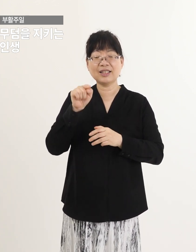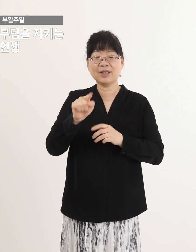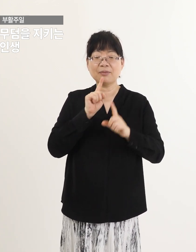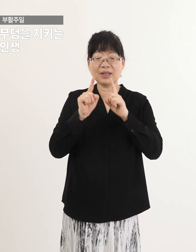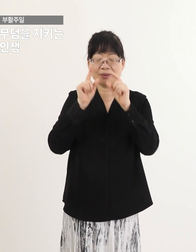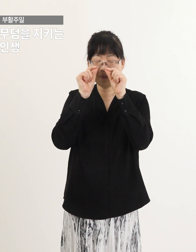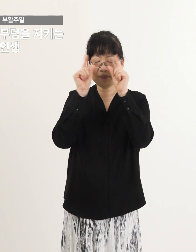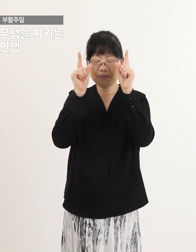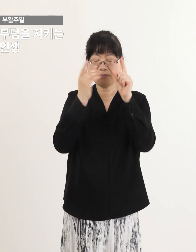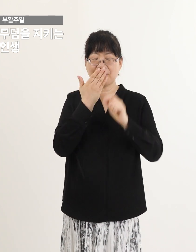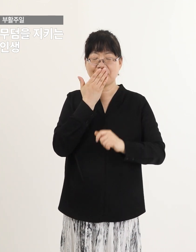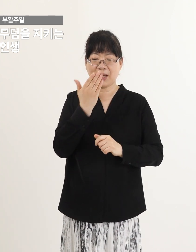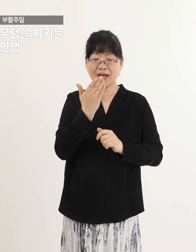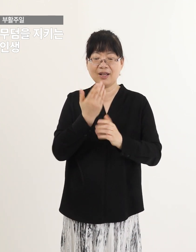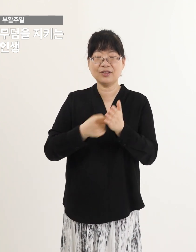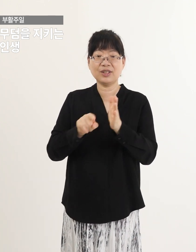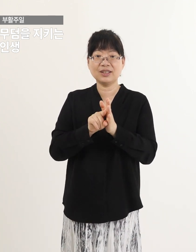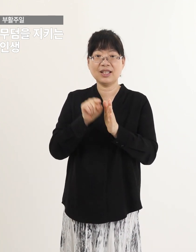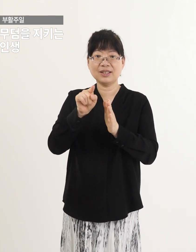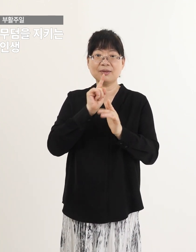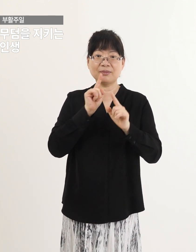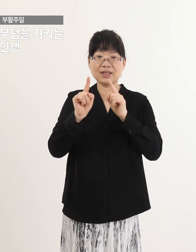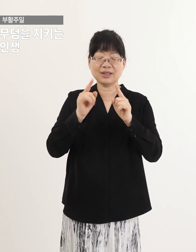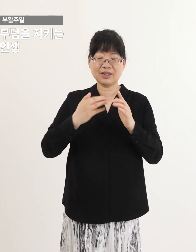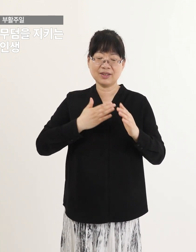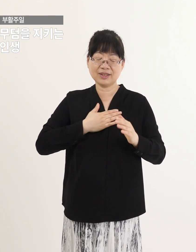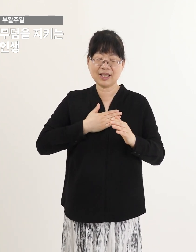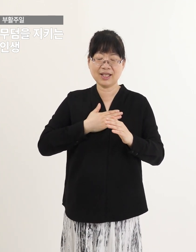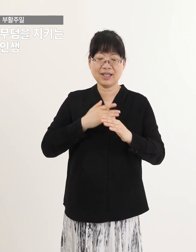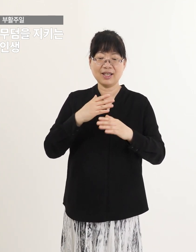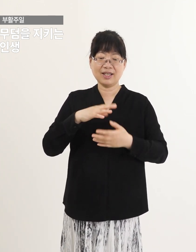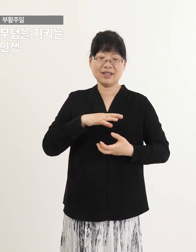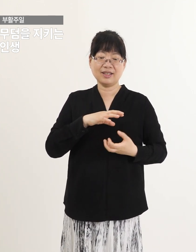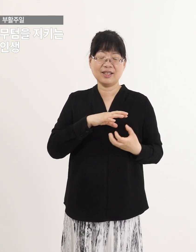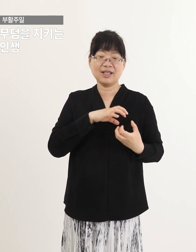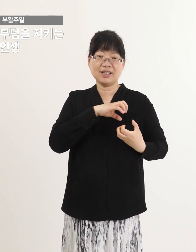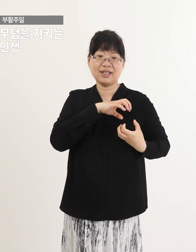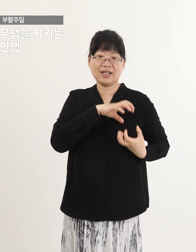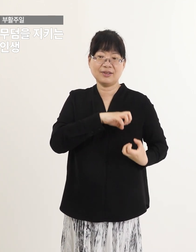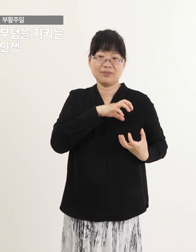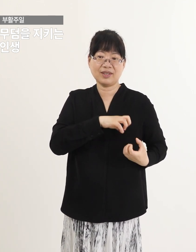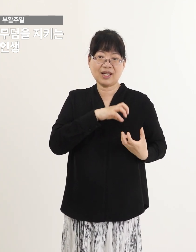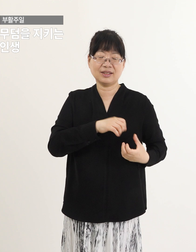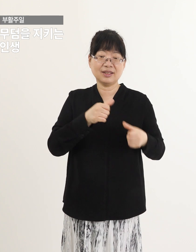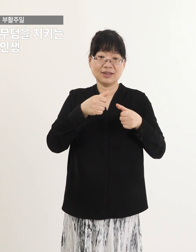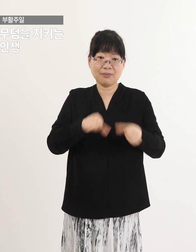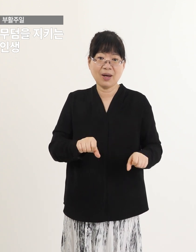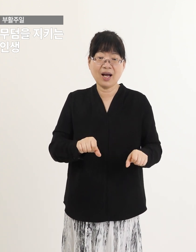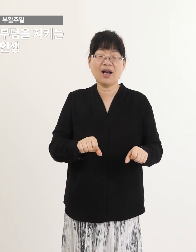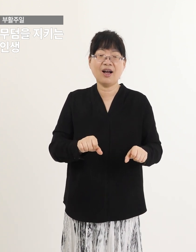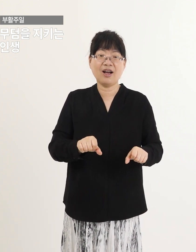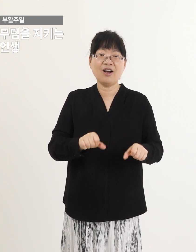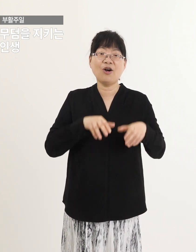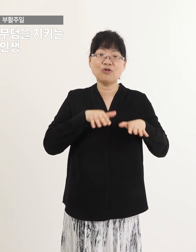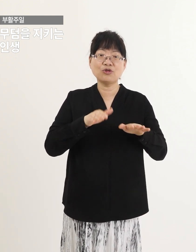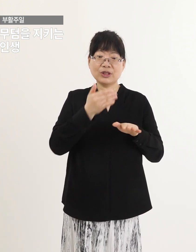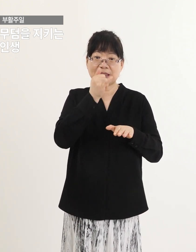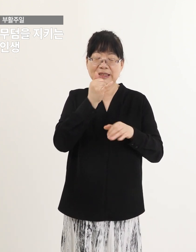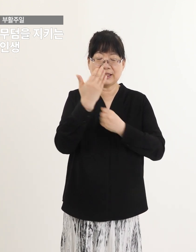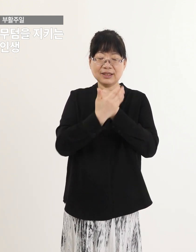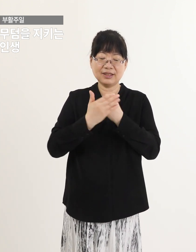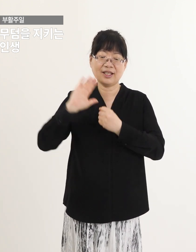말씀을 깨달을 수 있는, 이 말씀이 내 심장을 때리고 울릴 수 있는 은혜가 되게